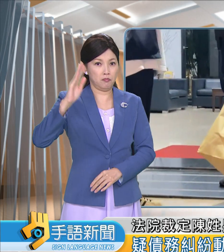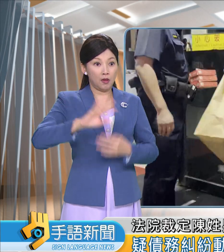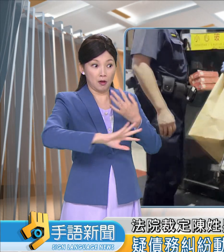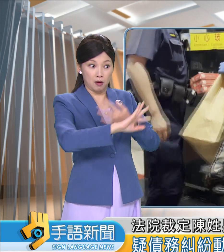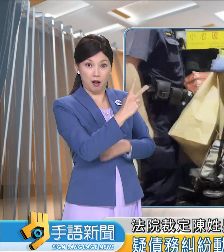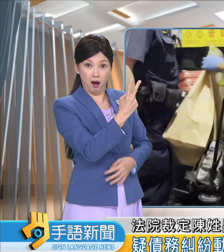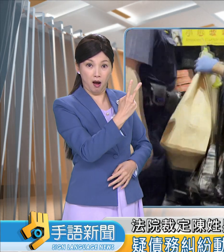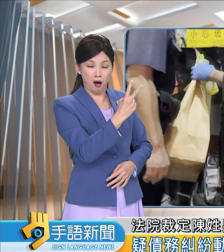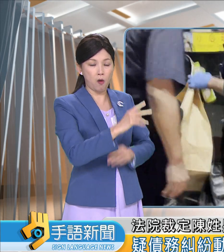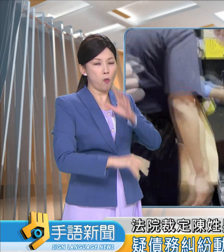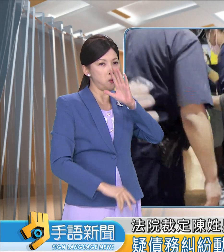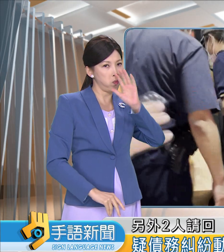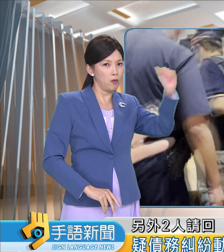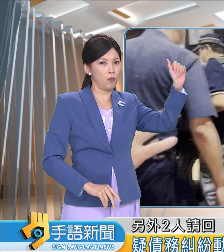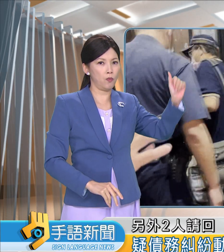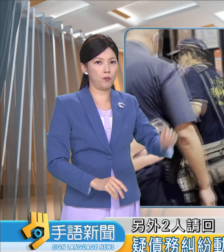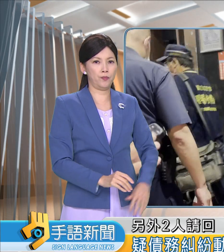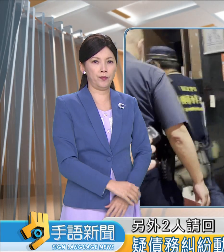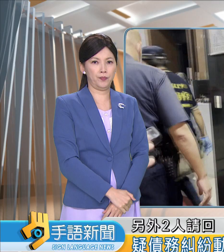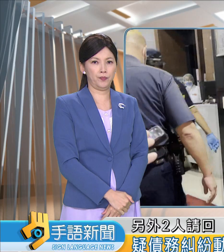押禁见，另外两人请回。